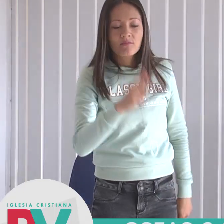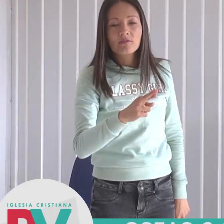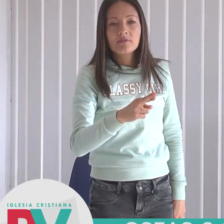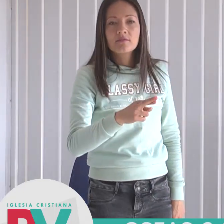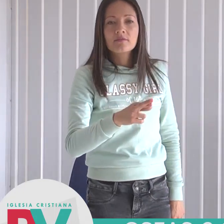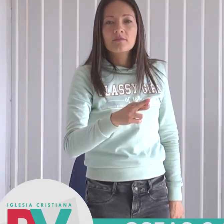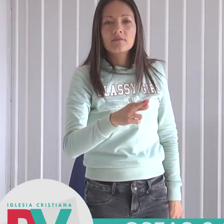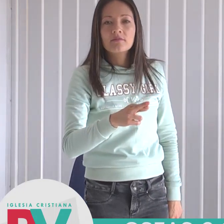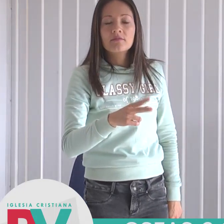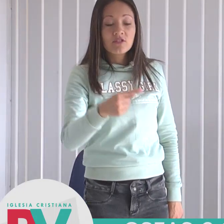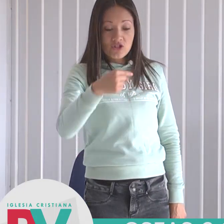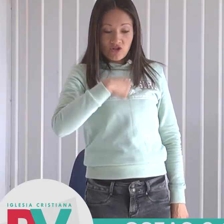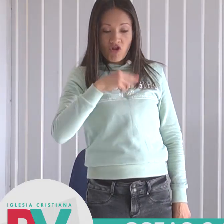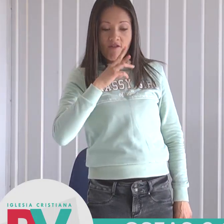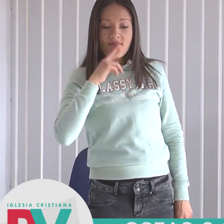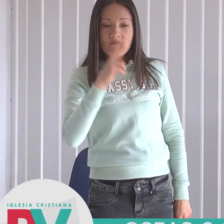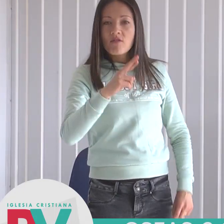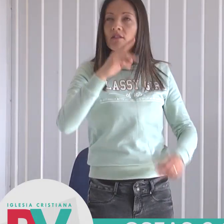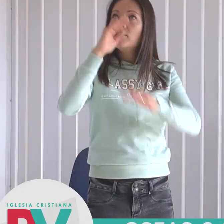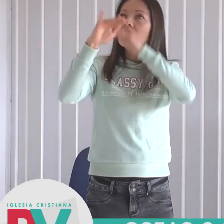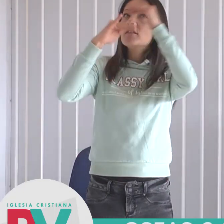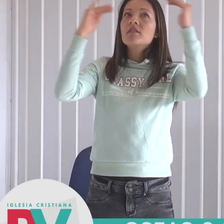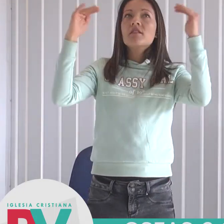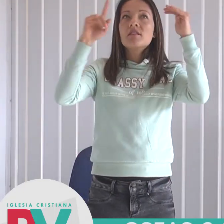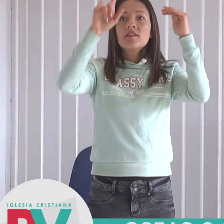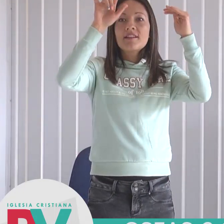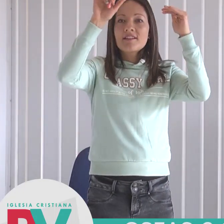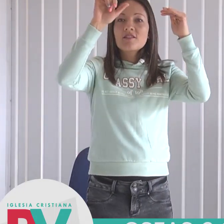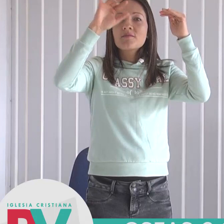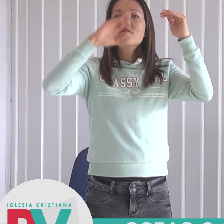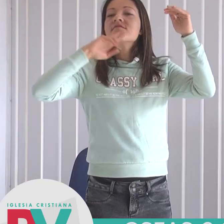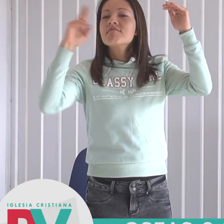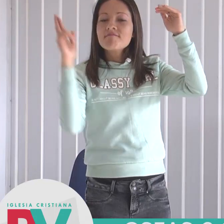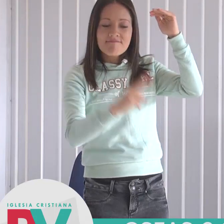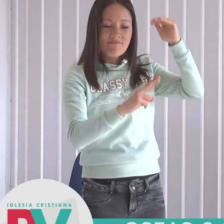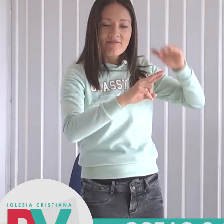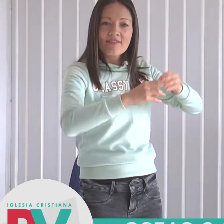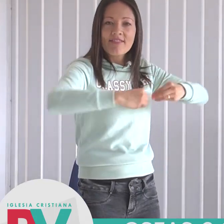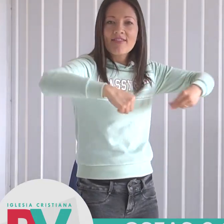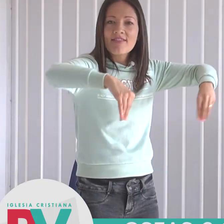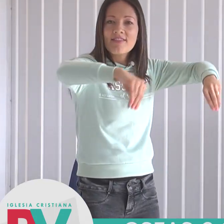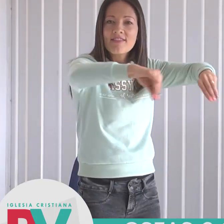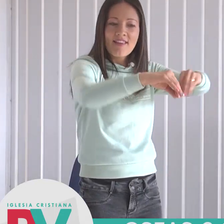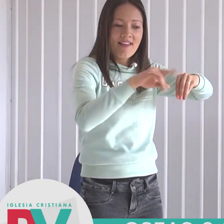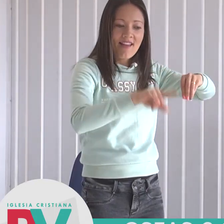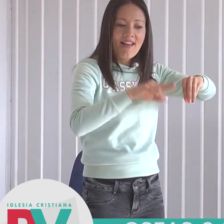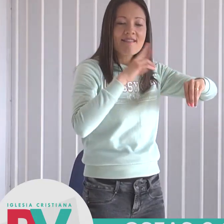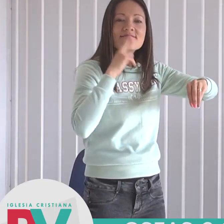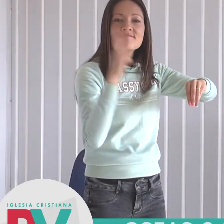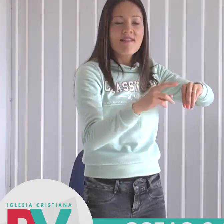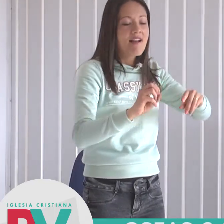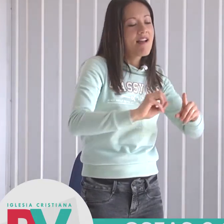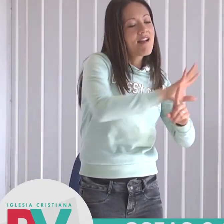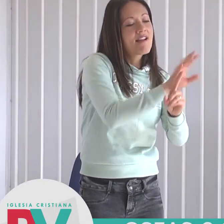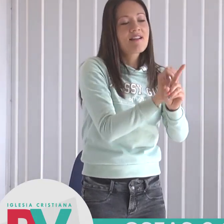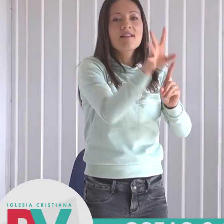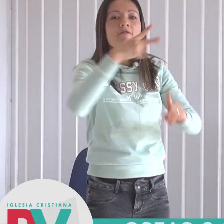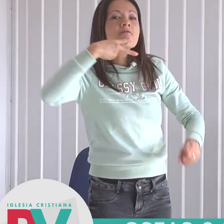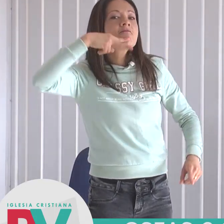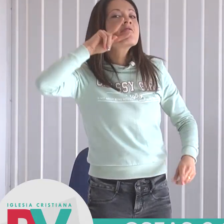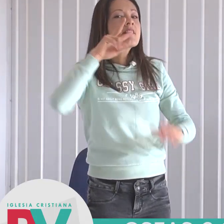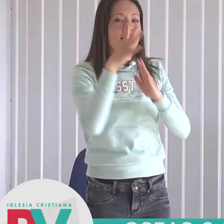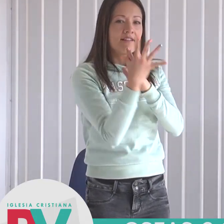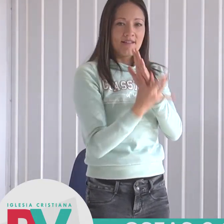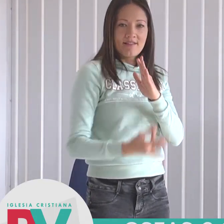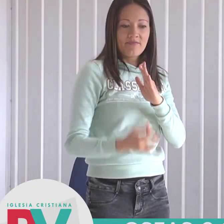Jehová. Yo responderé a los cielos, y ellos responderán a la tierra. Y la tierra responderá al trigo, al vino y al aceite,